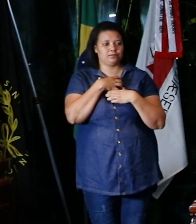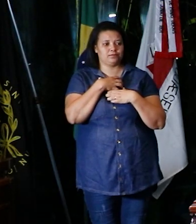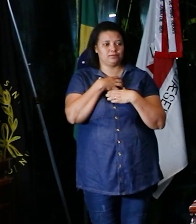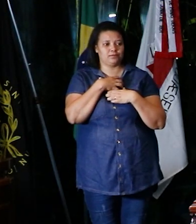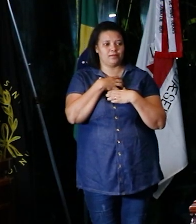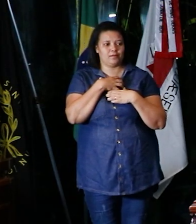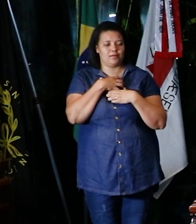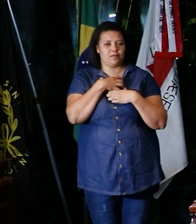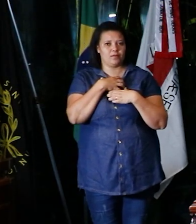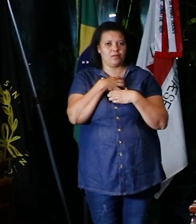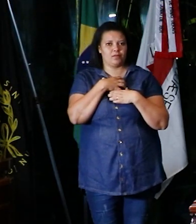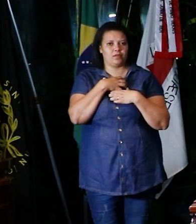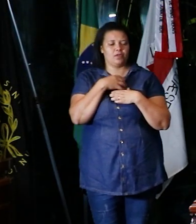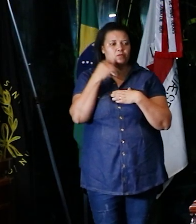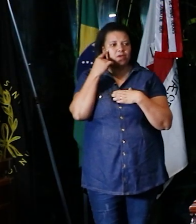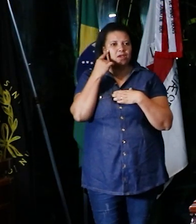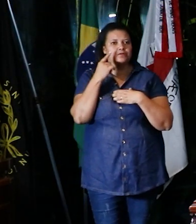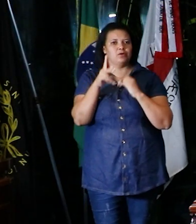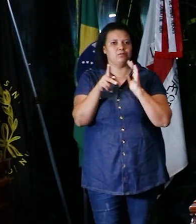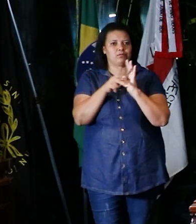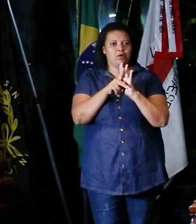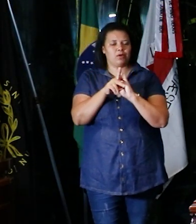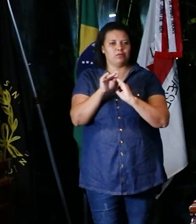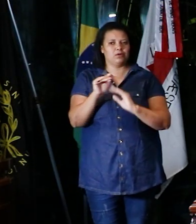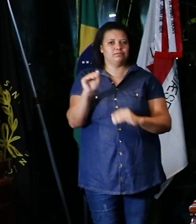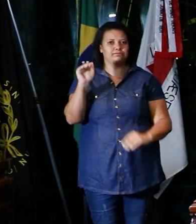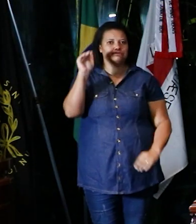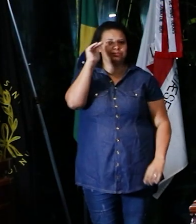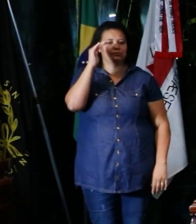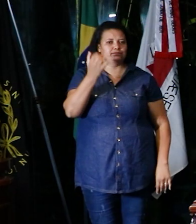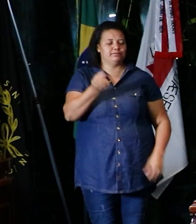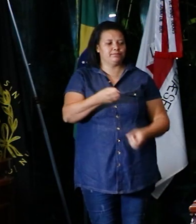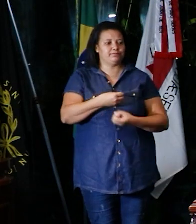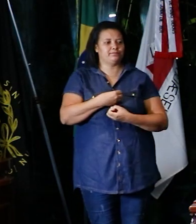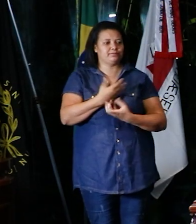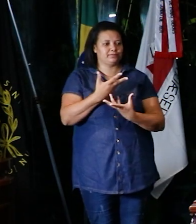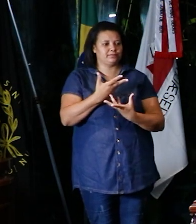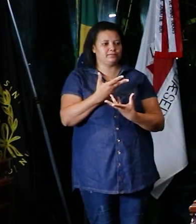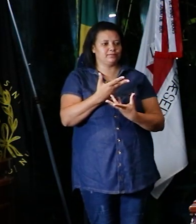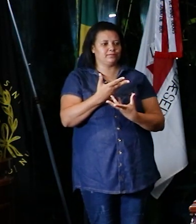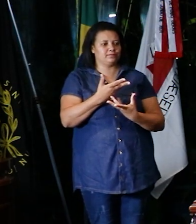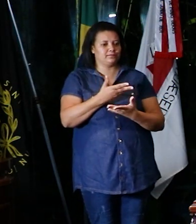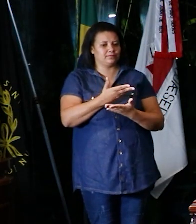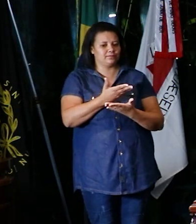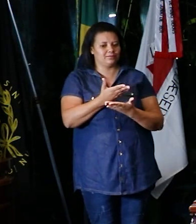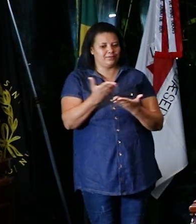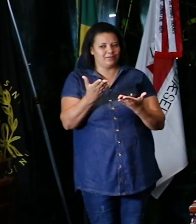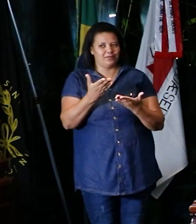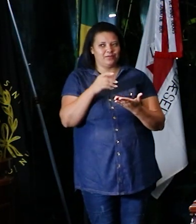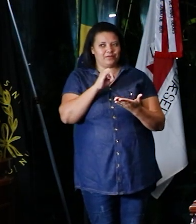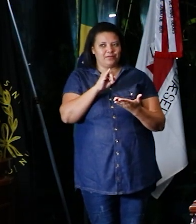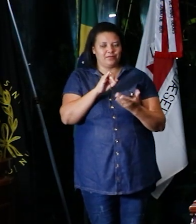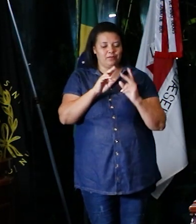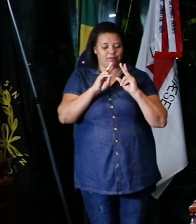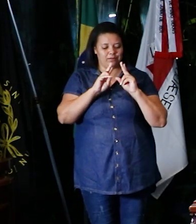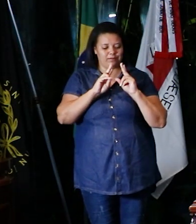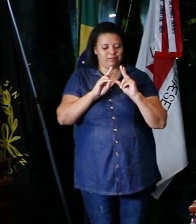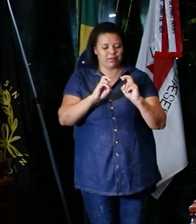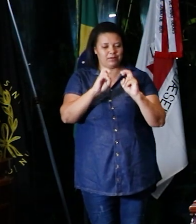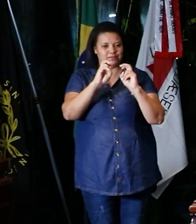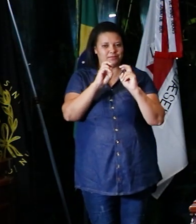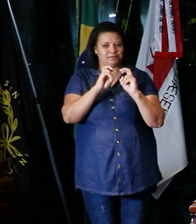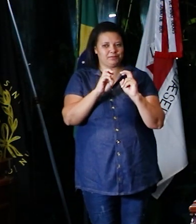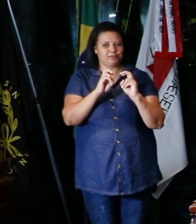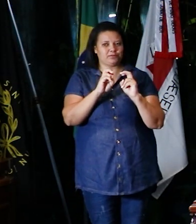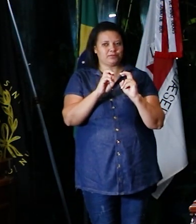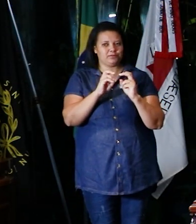critério dos grandes, né? Se você tiver a chance de ler, aí você vai ser fisgado mesmo, não tem